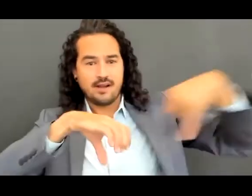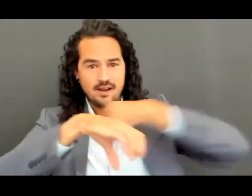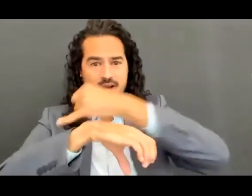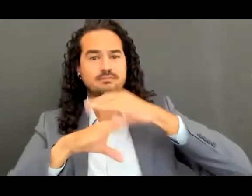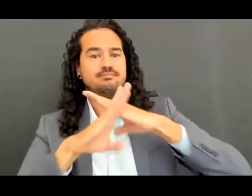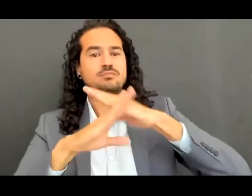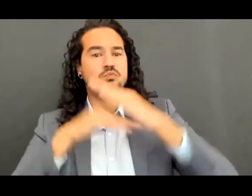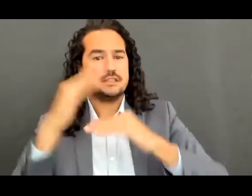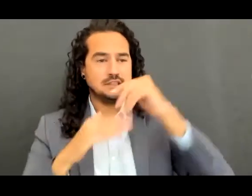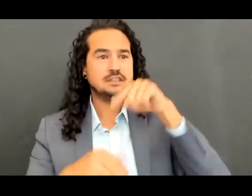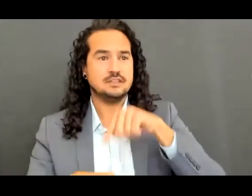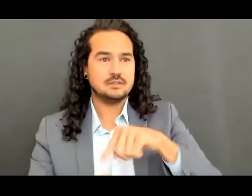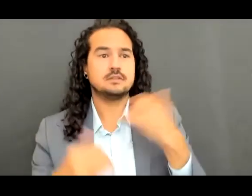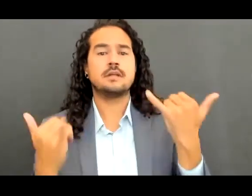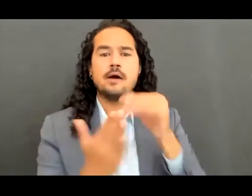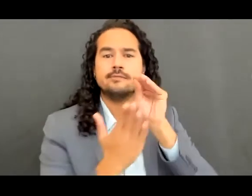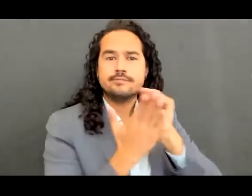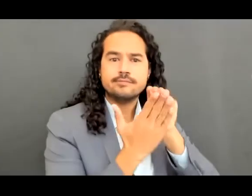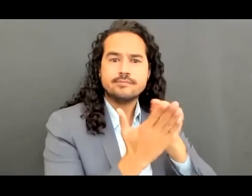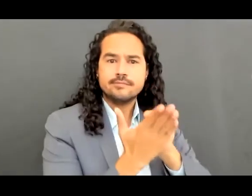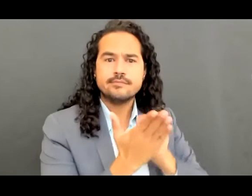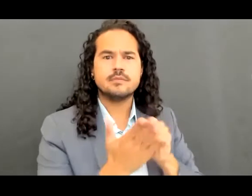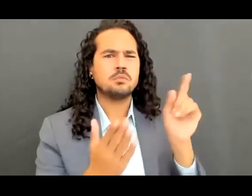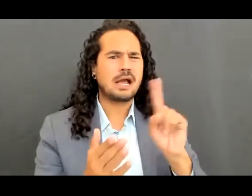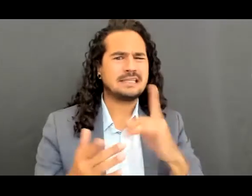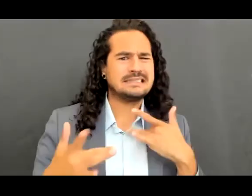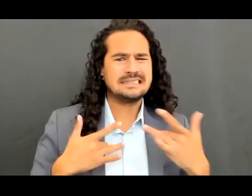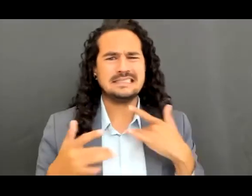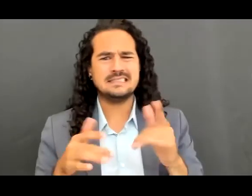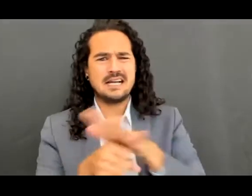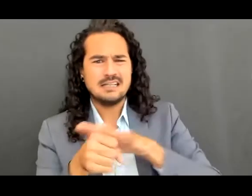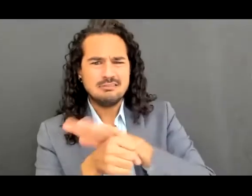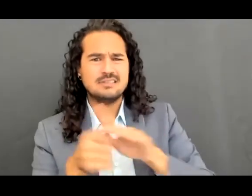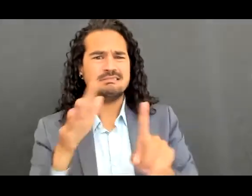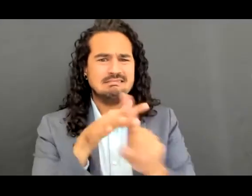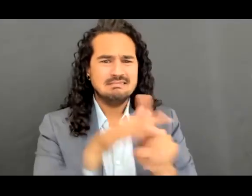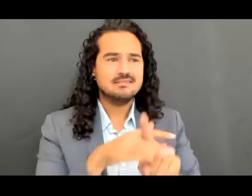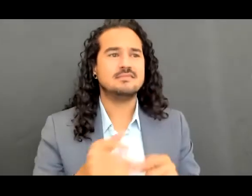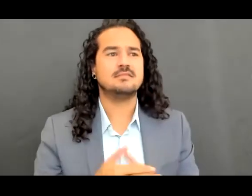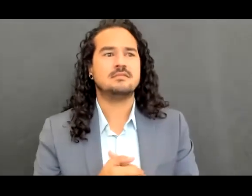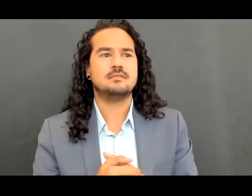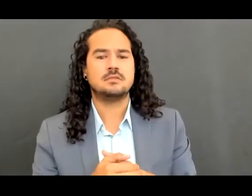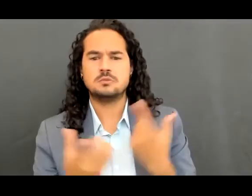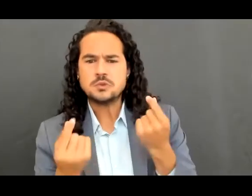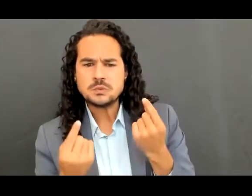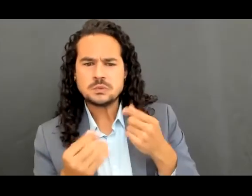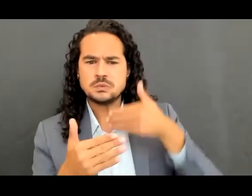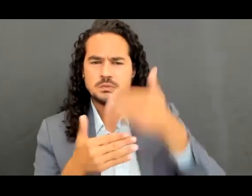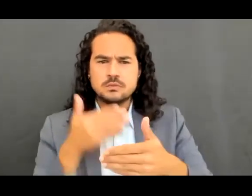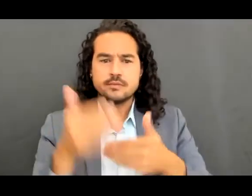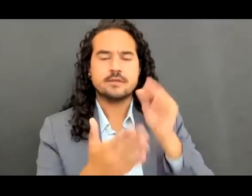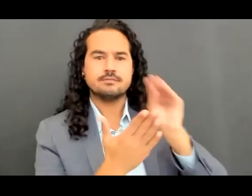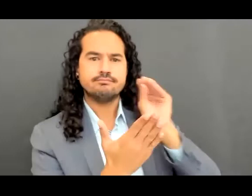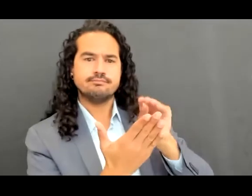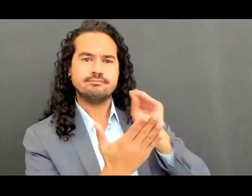problemas se están documentando. Estamos tratando de ver qué podemos hacer en el futuro con esta actividad